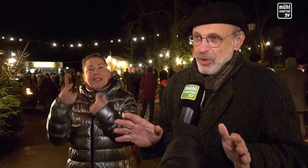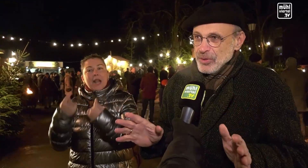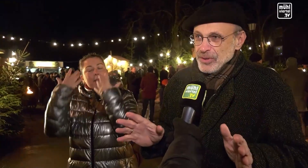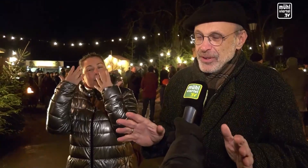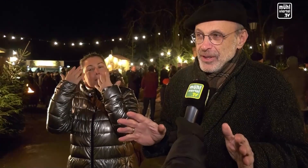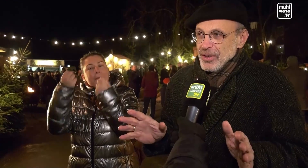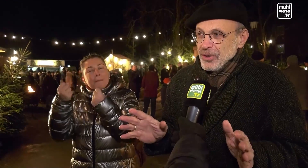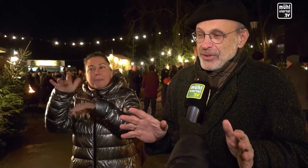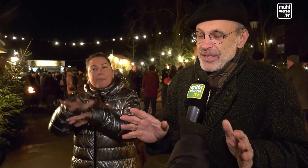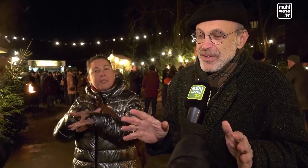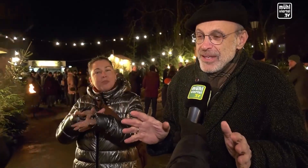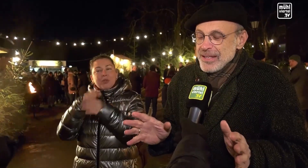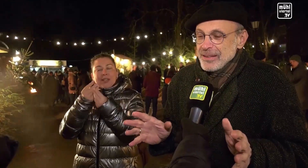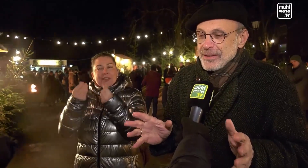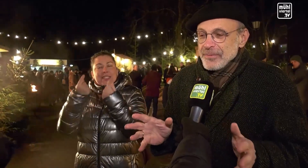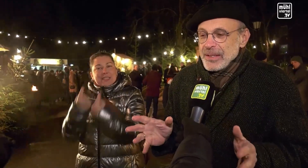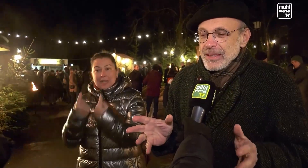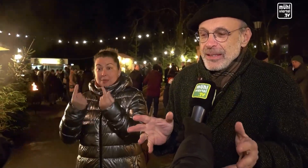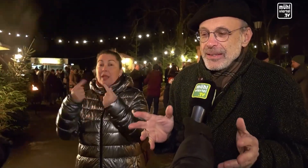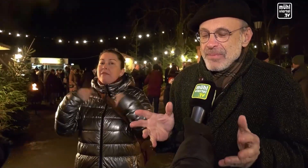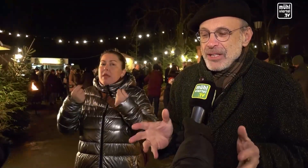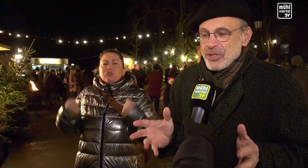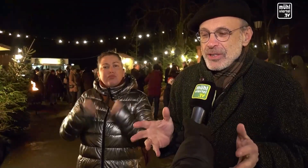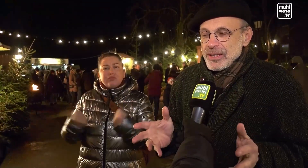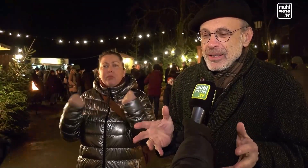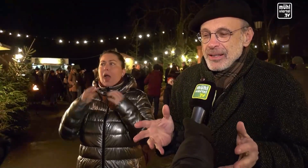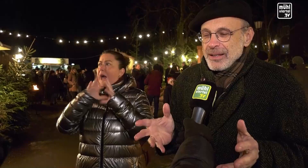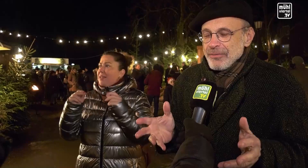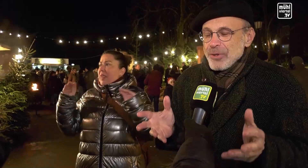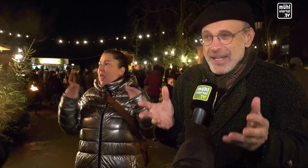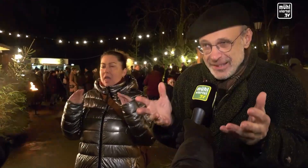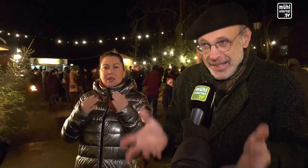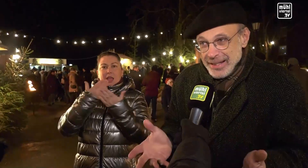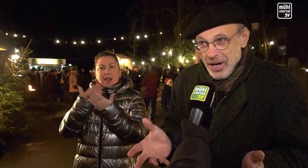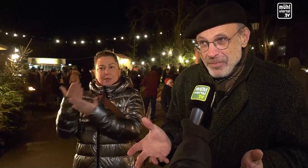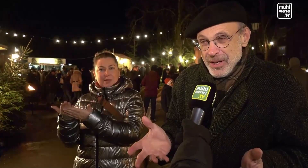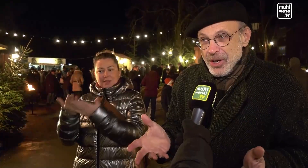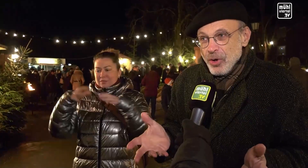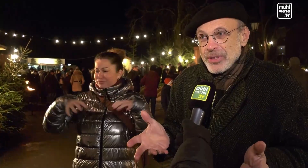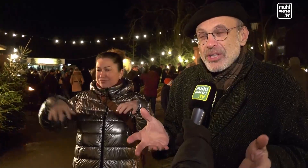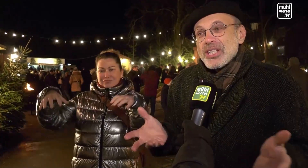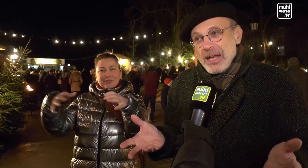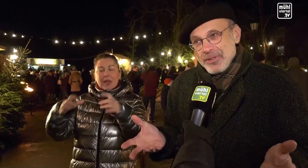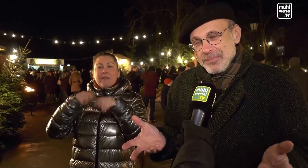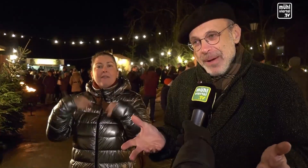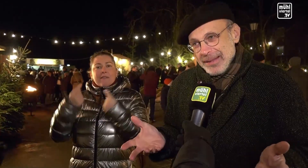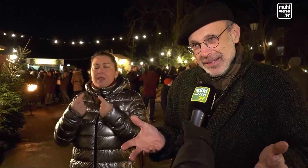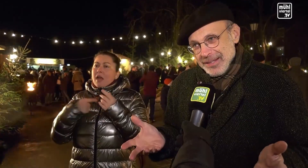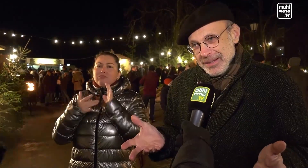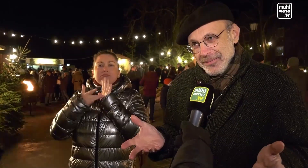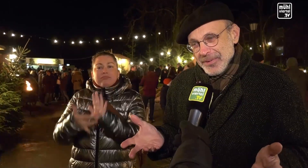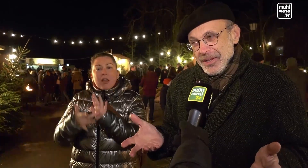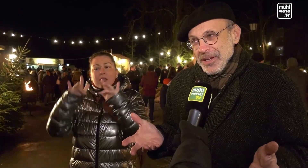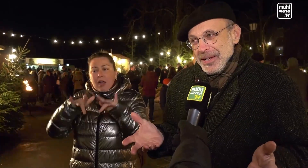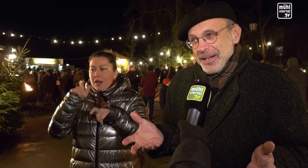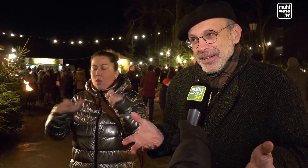echt machen und dass wir hier die Menschen von Herzen gern haben und nicht als Geschäftspartner